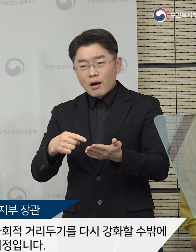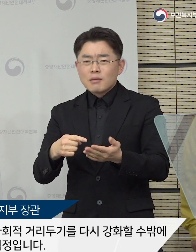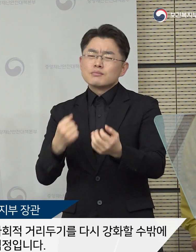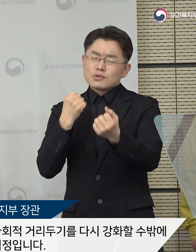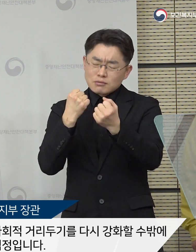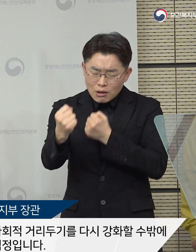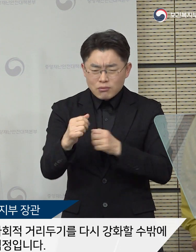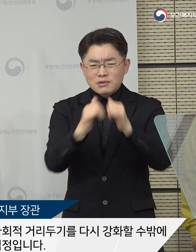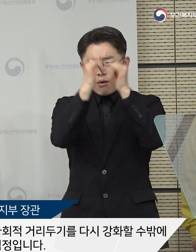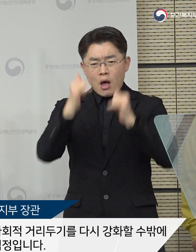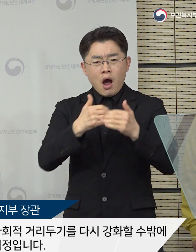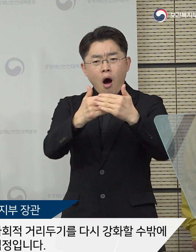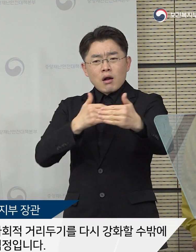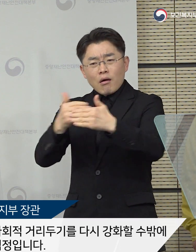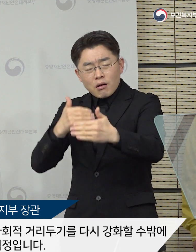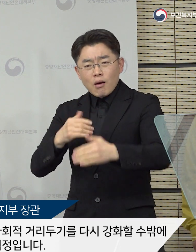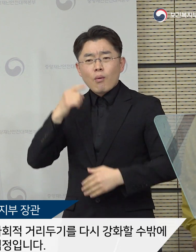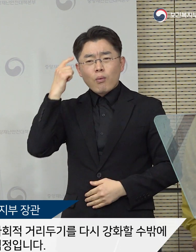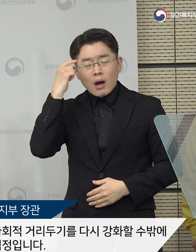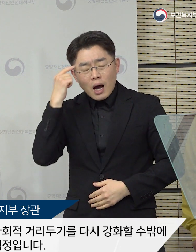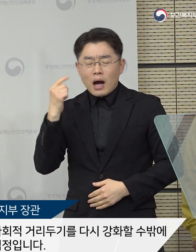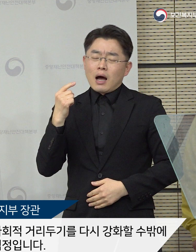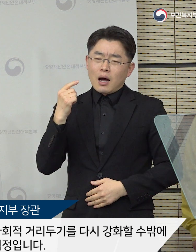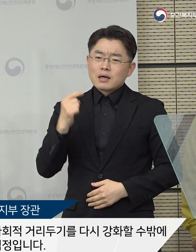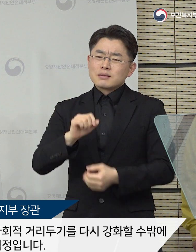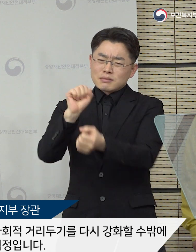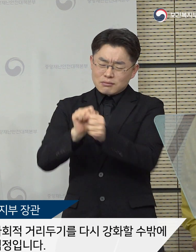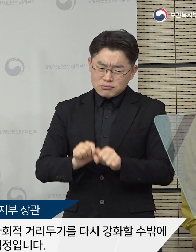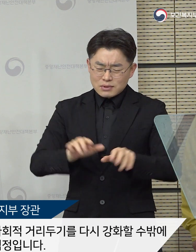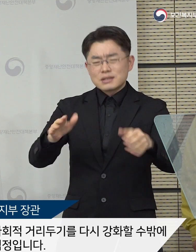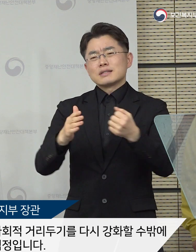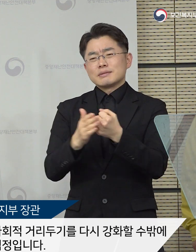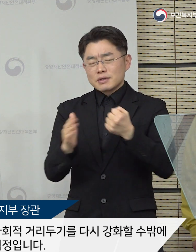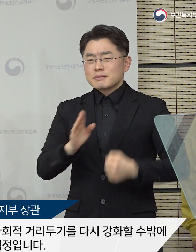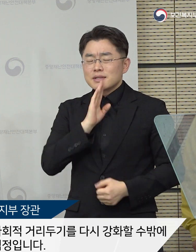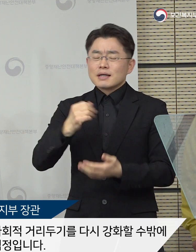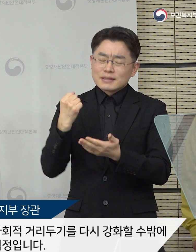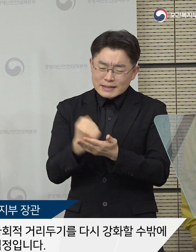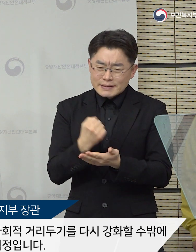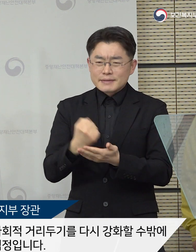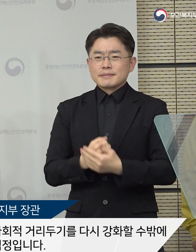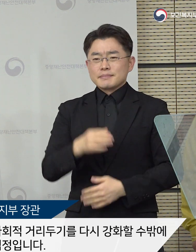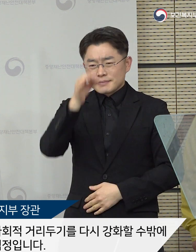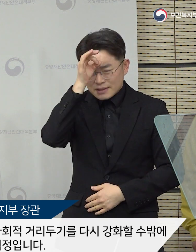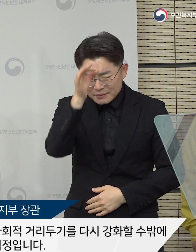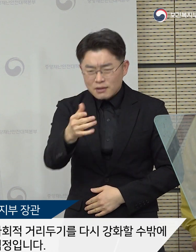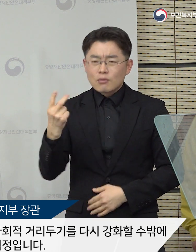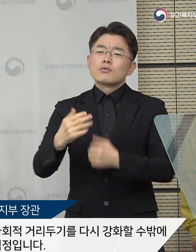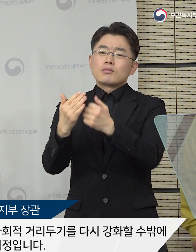다시 강화할 수밖에 없는 현실에 국민들께 송구스럽고 안타까운 심정입니다.